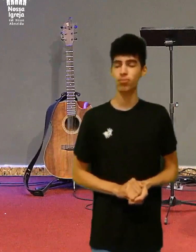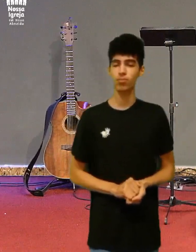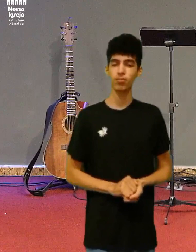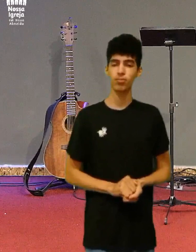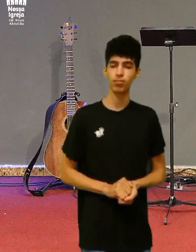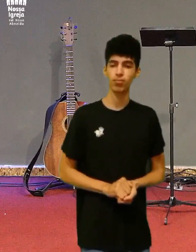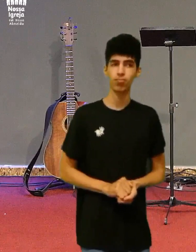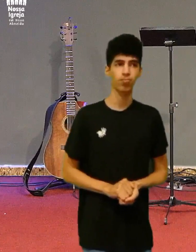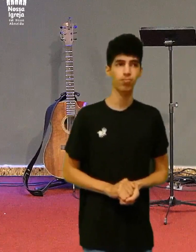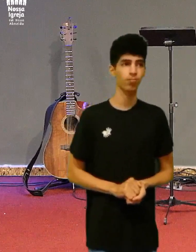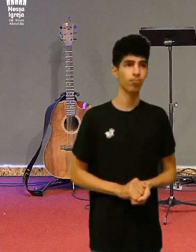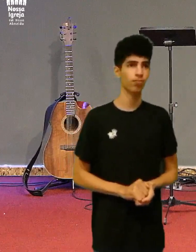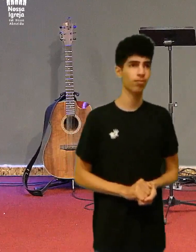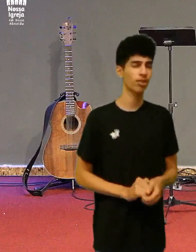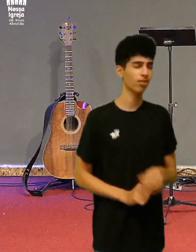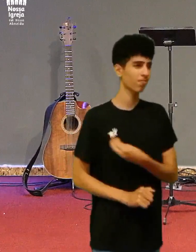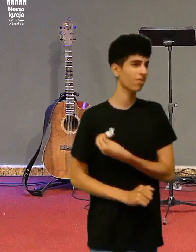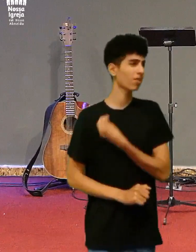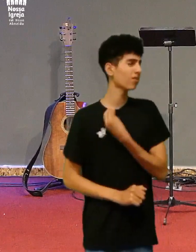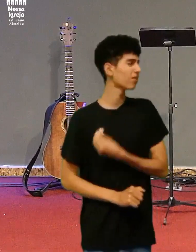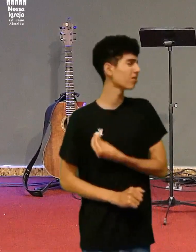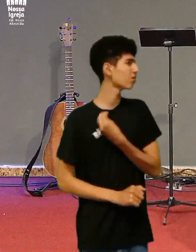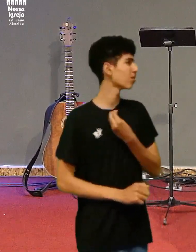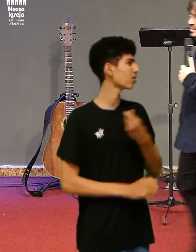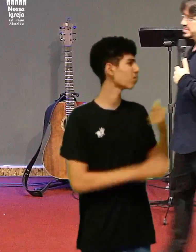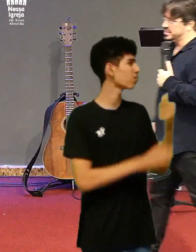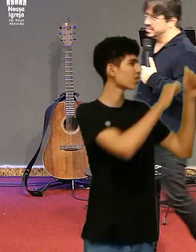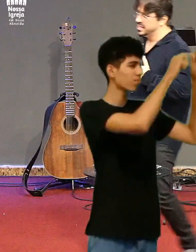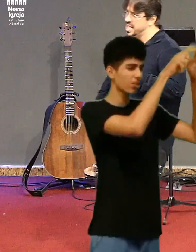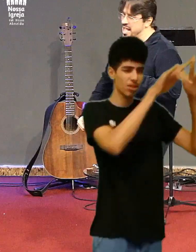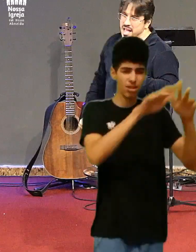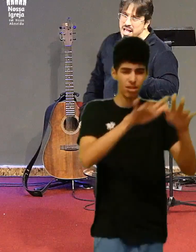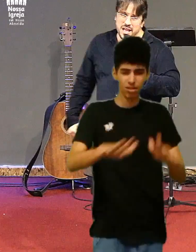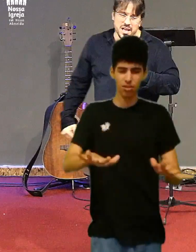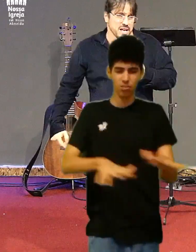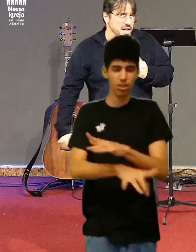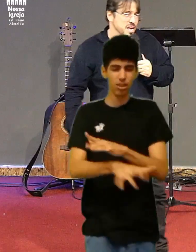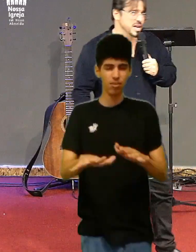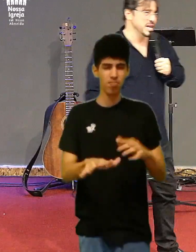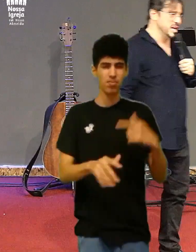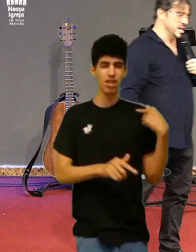Traz vida, meu Pai, traz vida a essa geração.